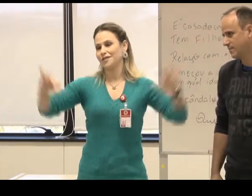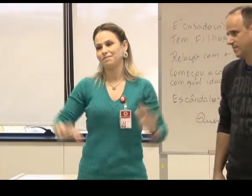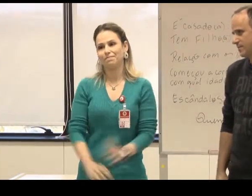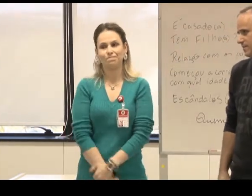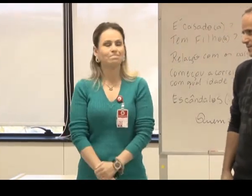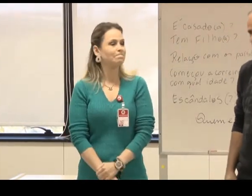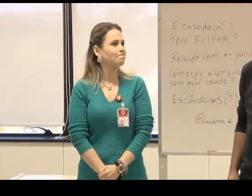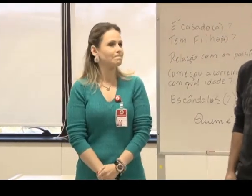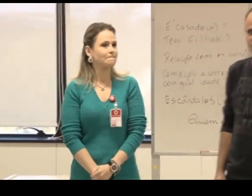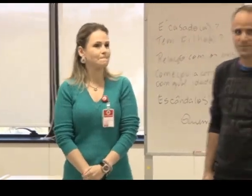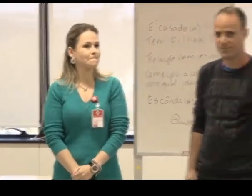Acabou.